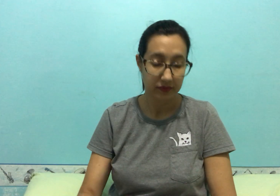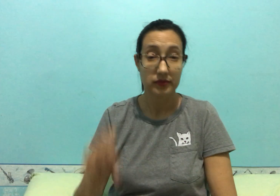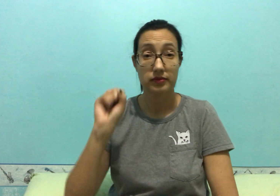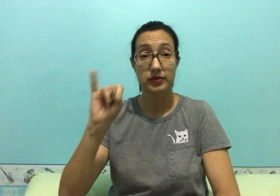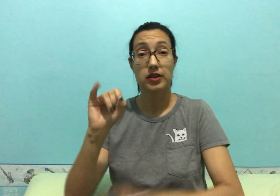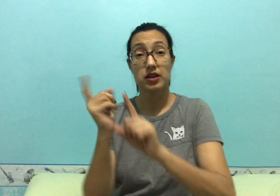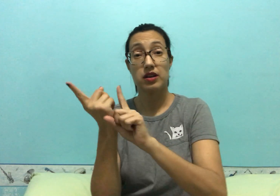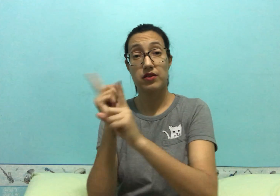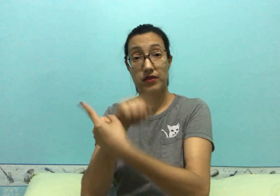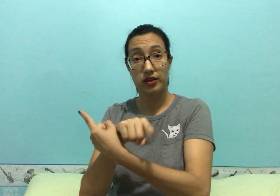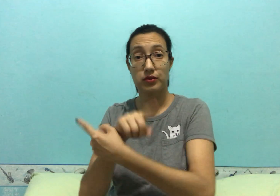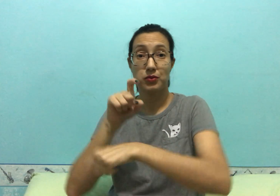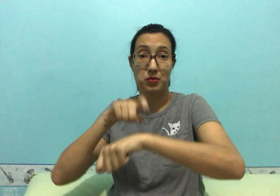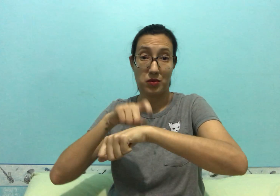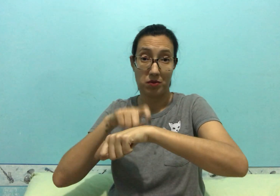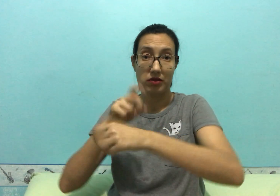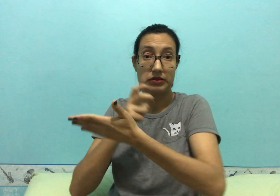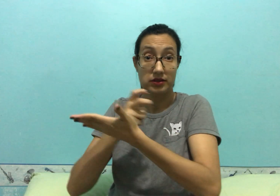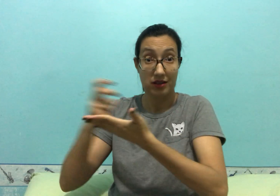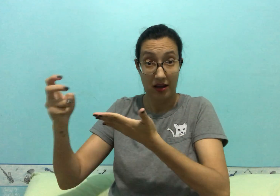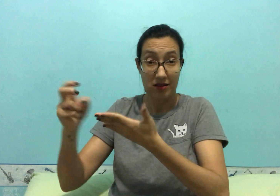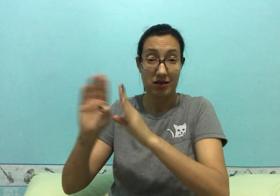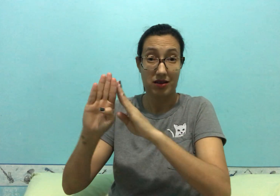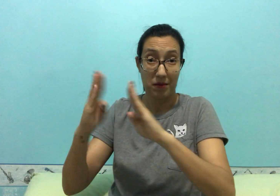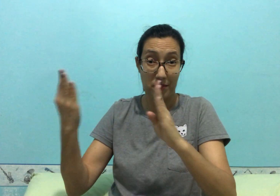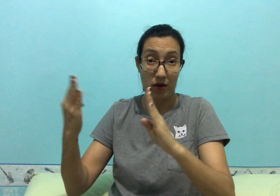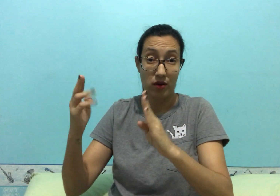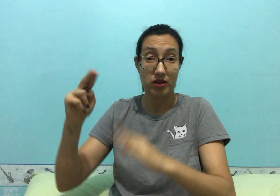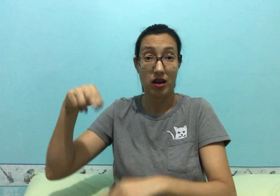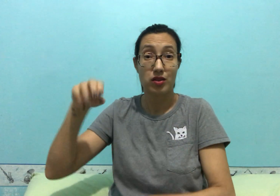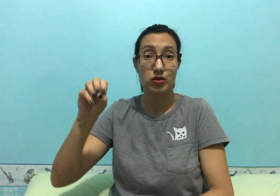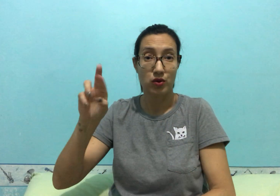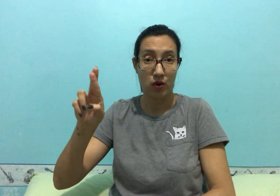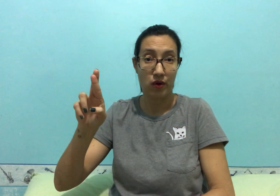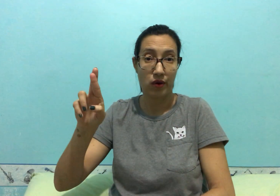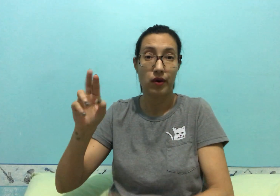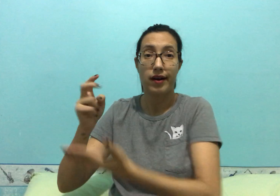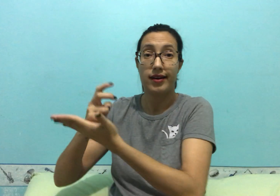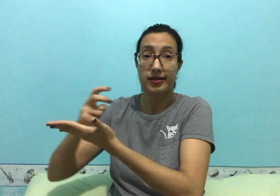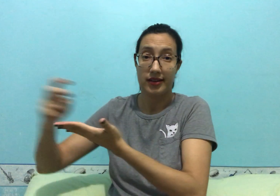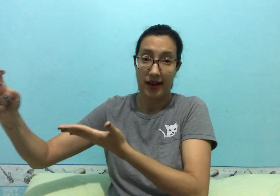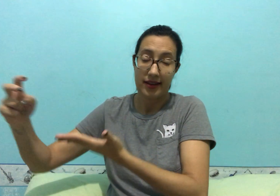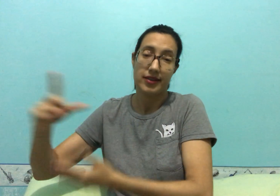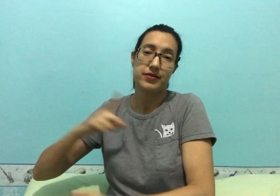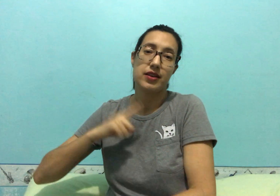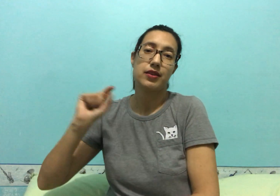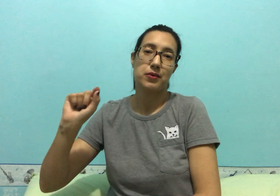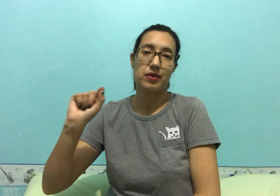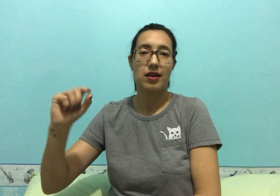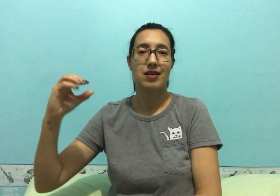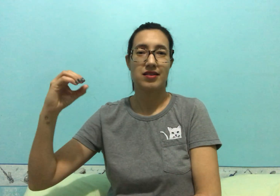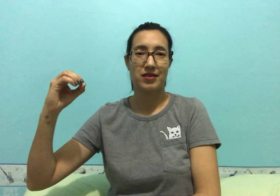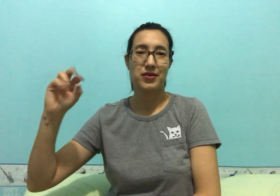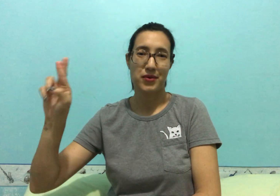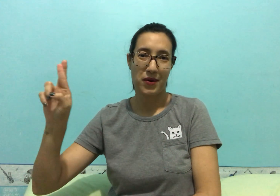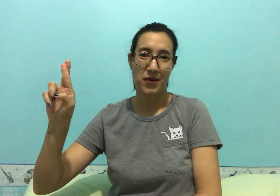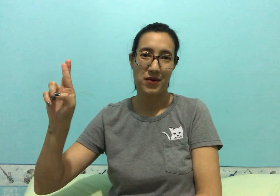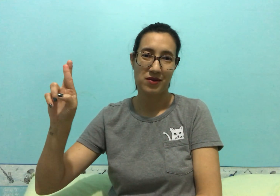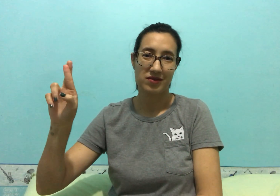uma porta OR. Por quê? A configuração que tiver aqui, que vai gerar um aqui na saída, passa